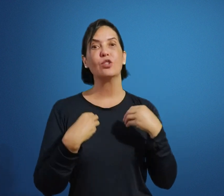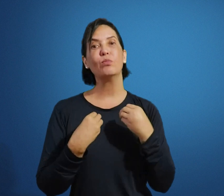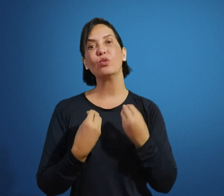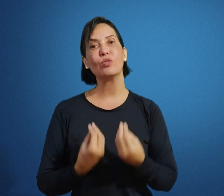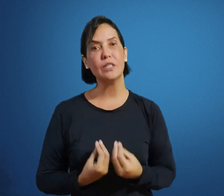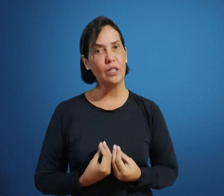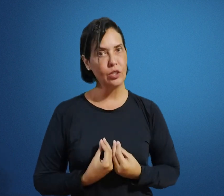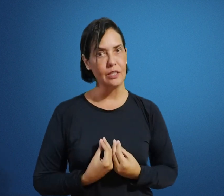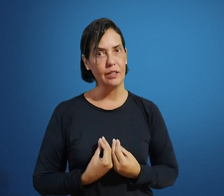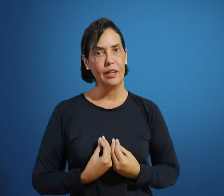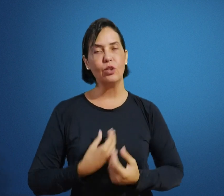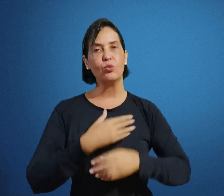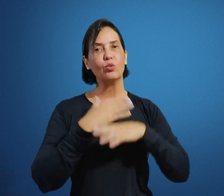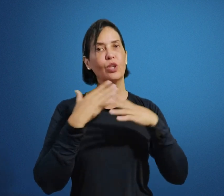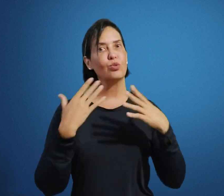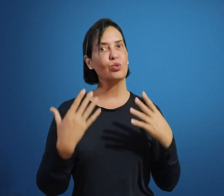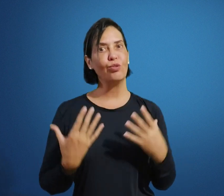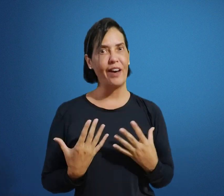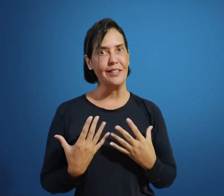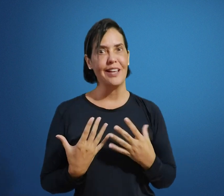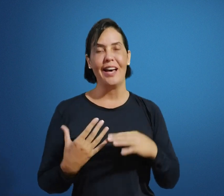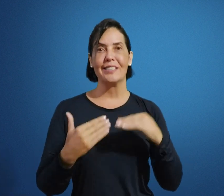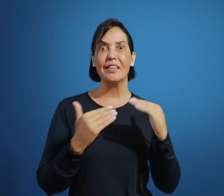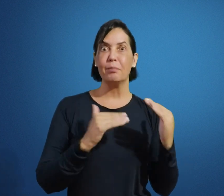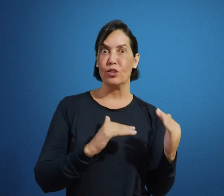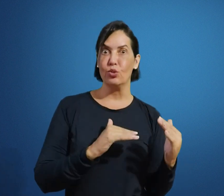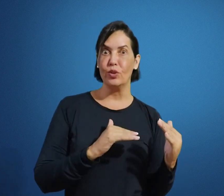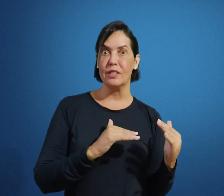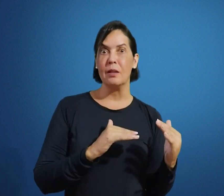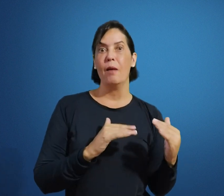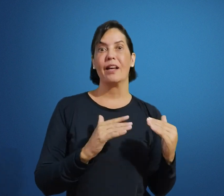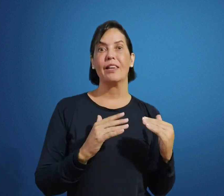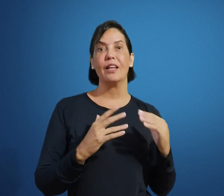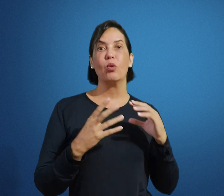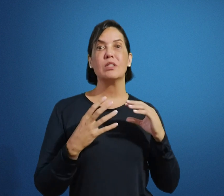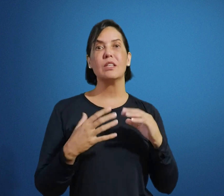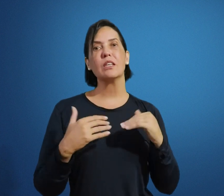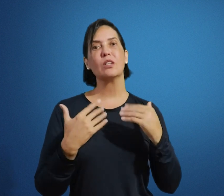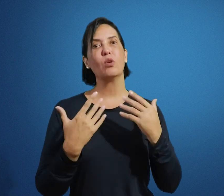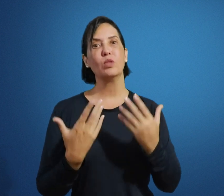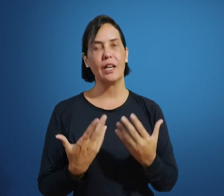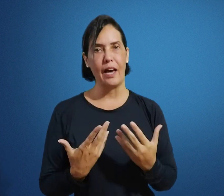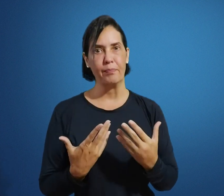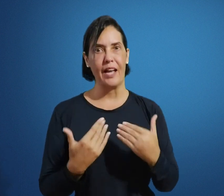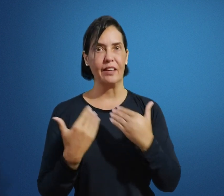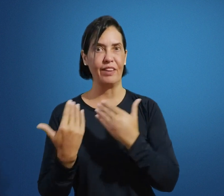são muito nítidas em tudo em que o surdo faz. As adaptações para que ele consiga se comunicar através